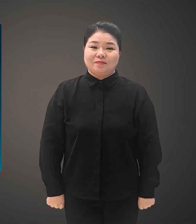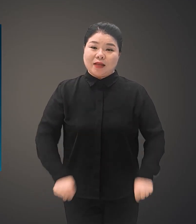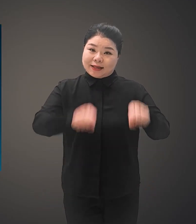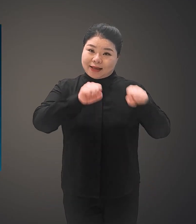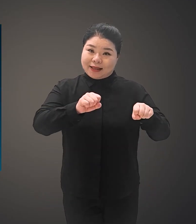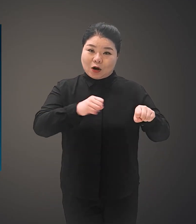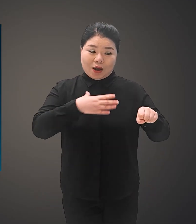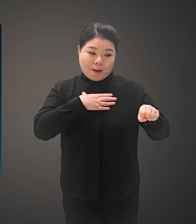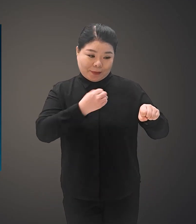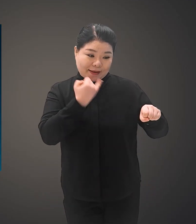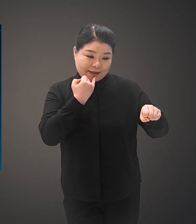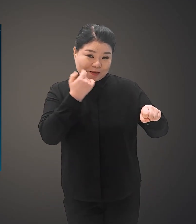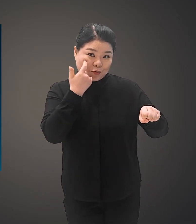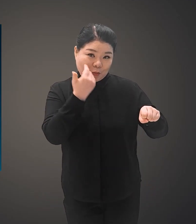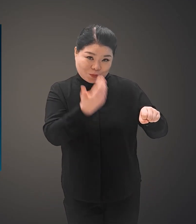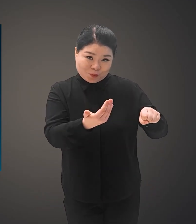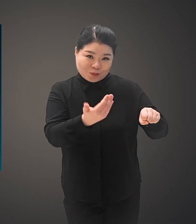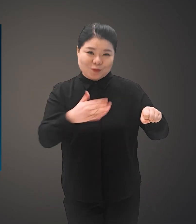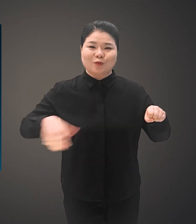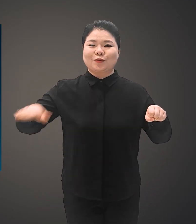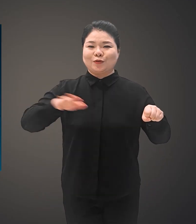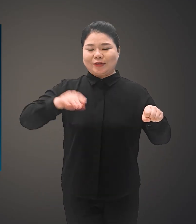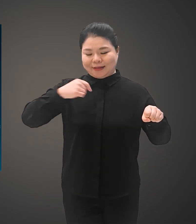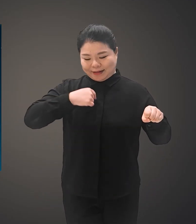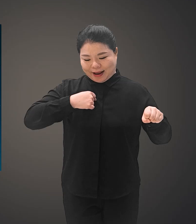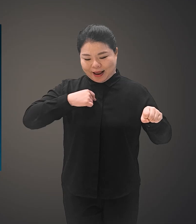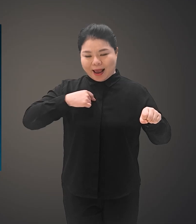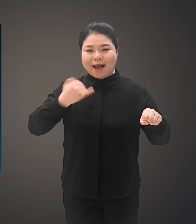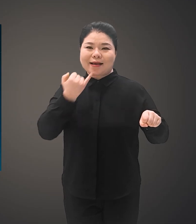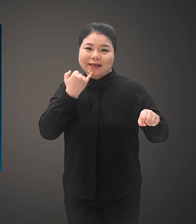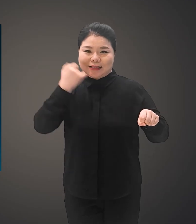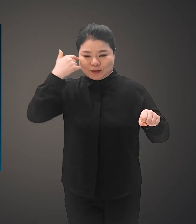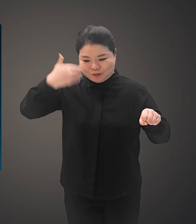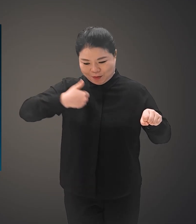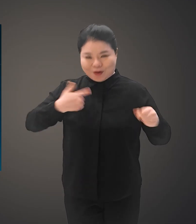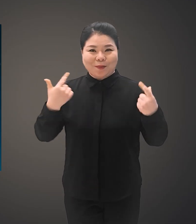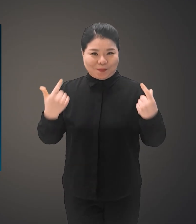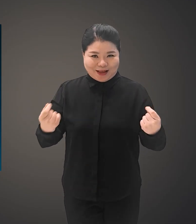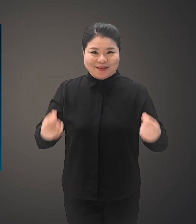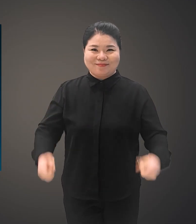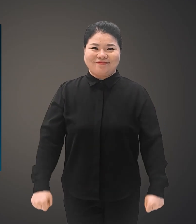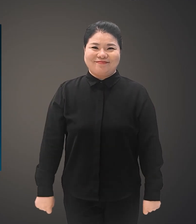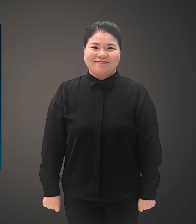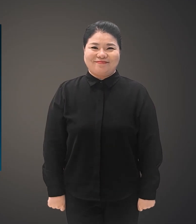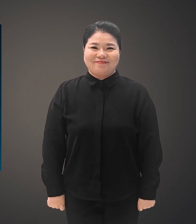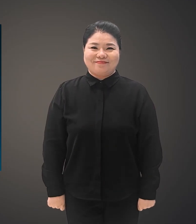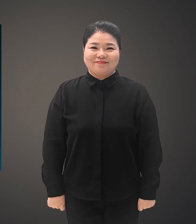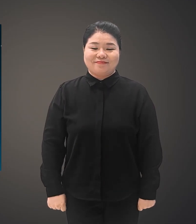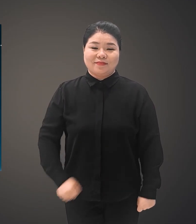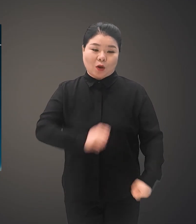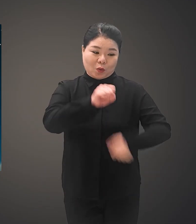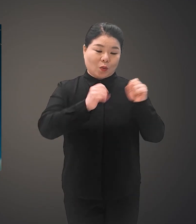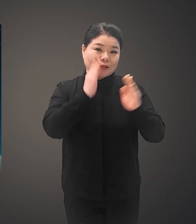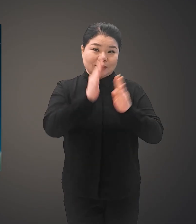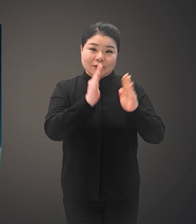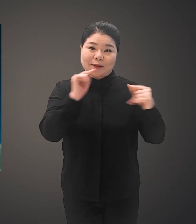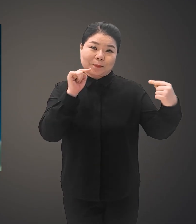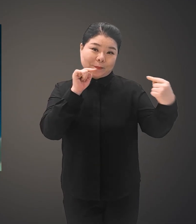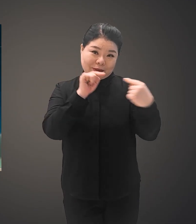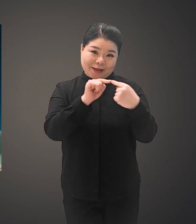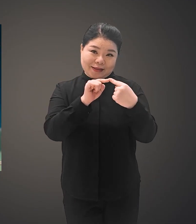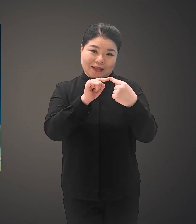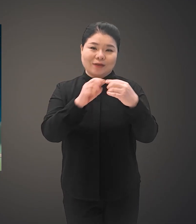살아있는 것들의 안부를 묻는 것은 우리 자신의 안부를 묻는 행위이기도 합니다. 동식물과 통했던